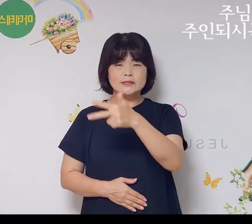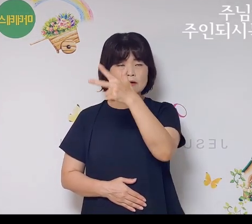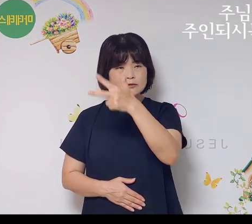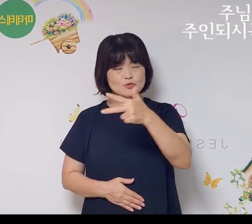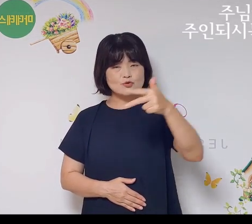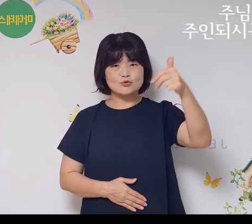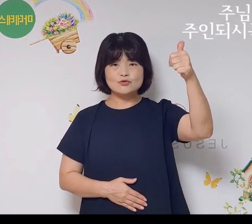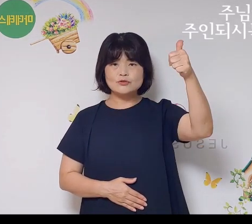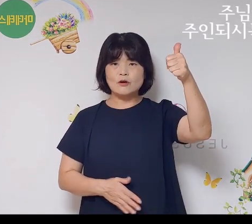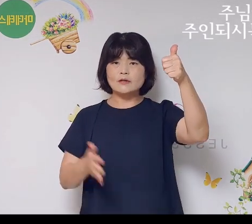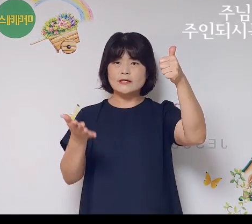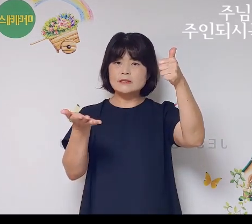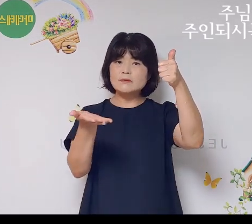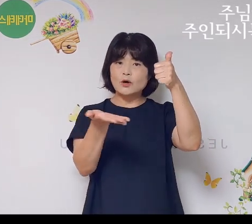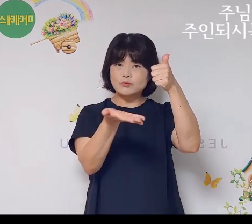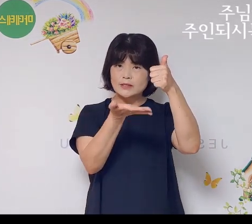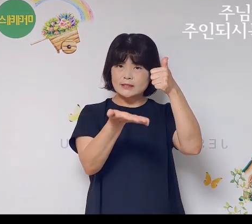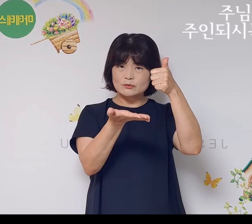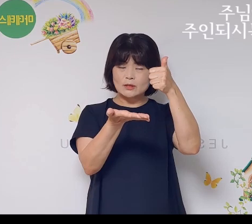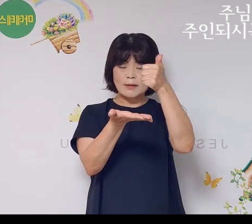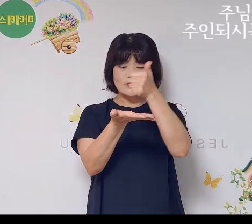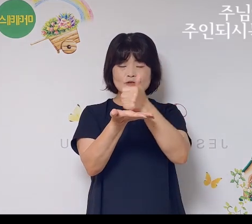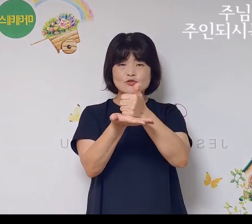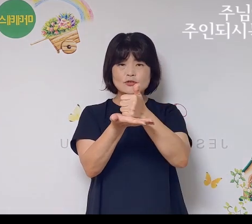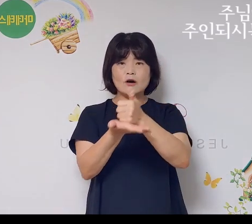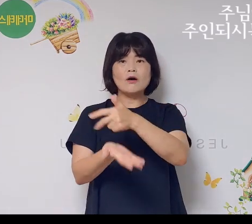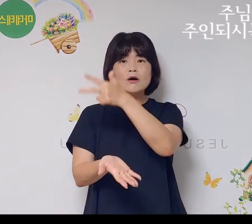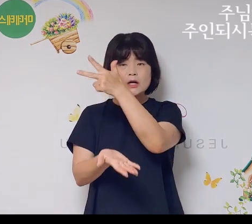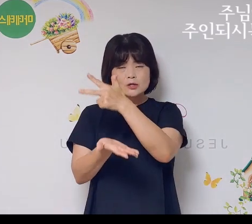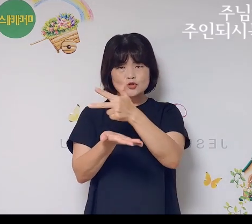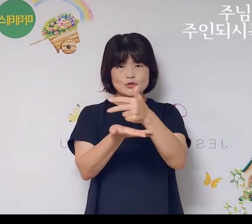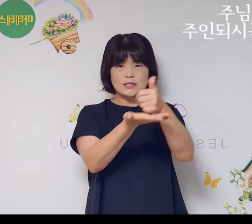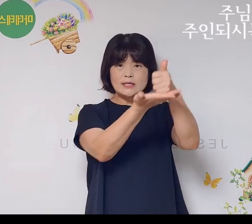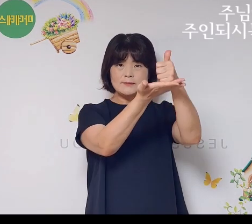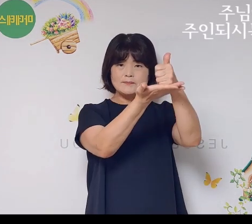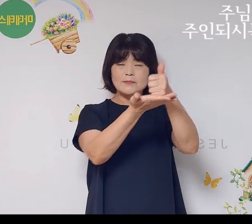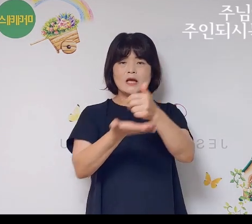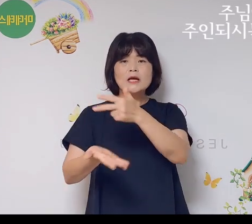되거든요. 주, 거기에 님 덕분에 할 때 우리가 받쳐주는 거. 주님이